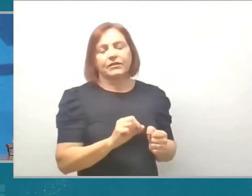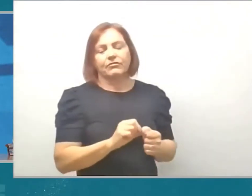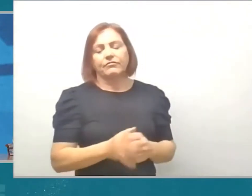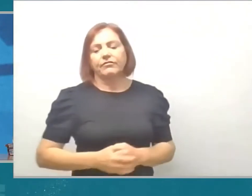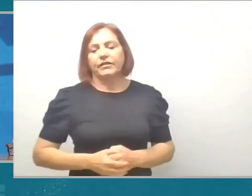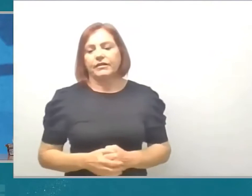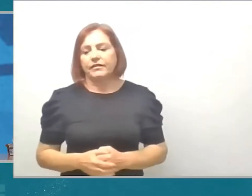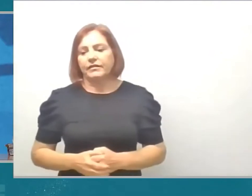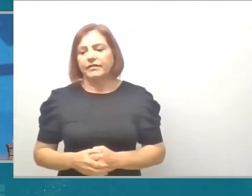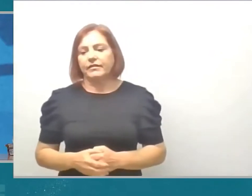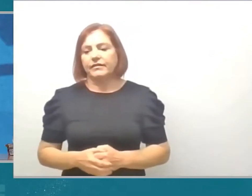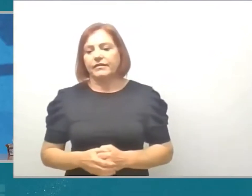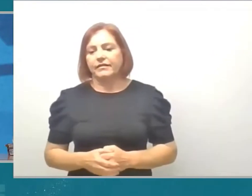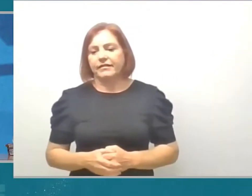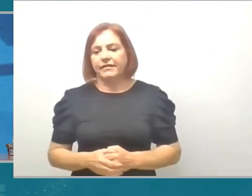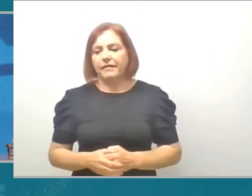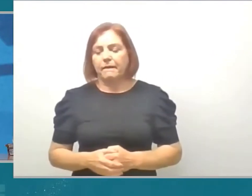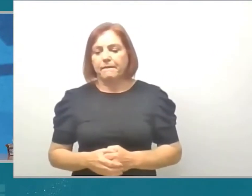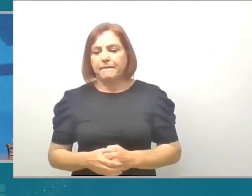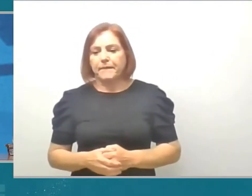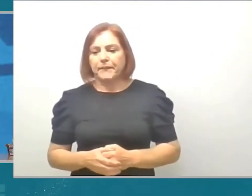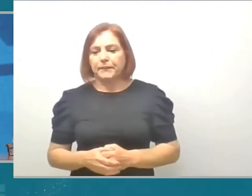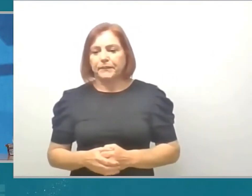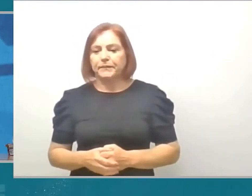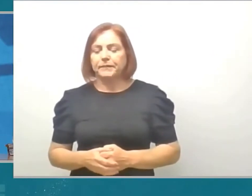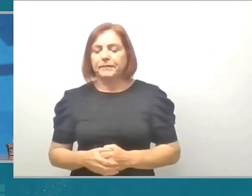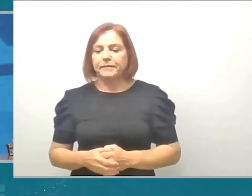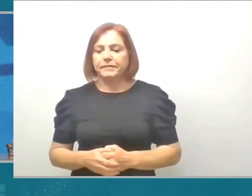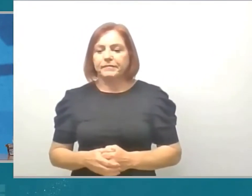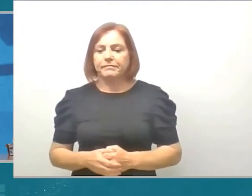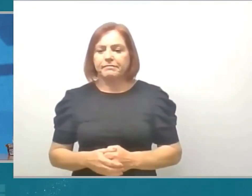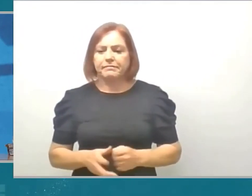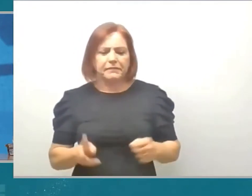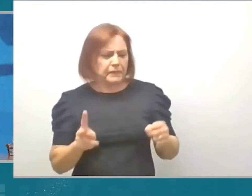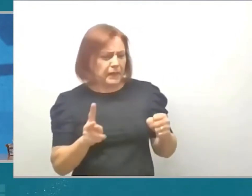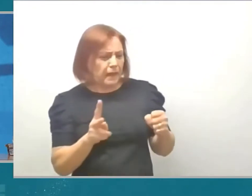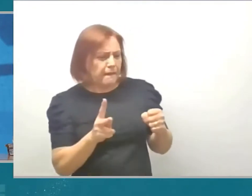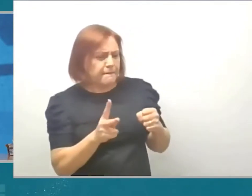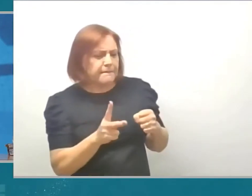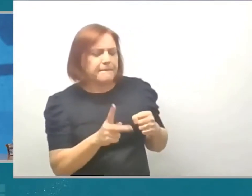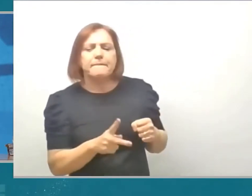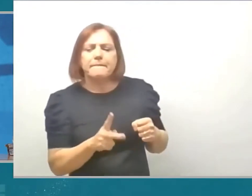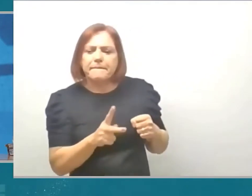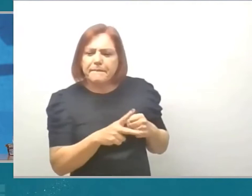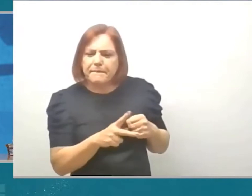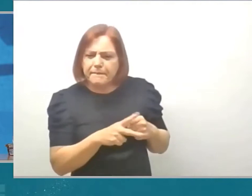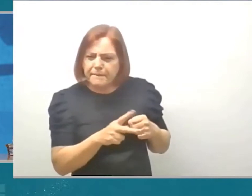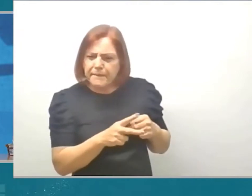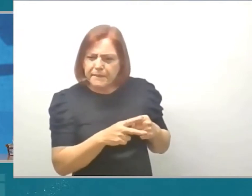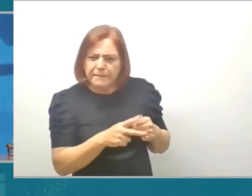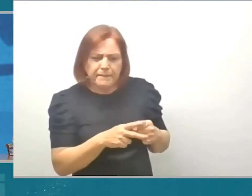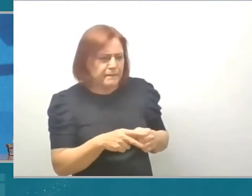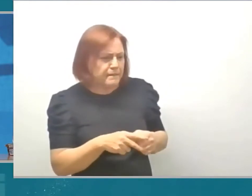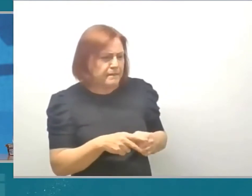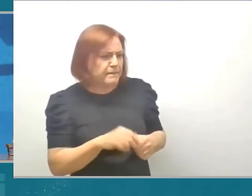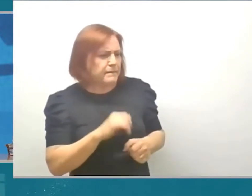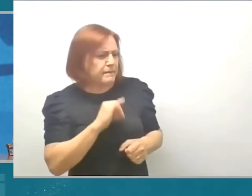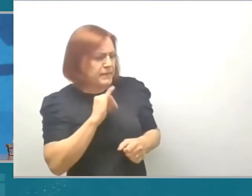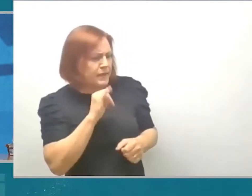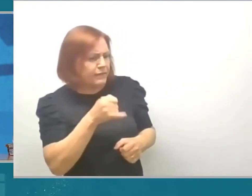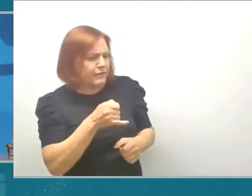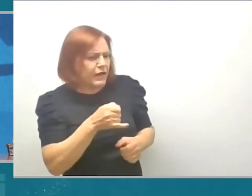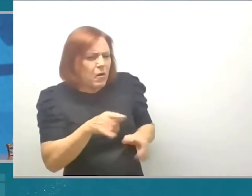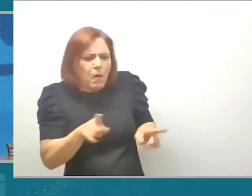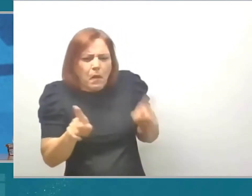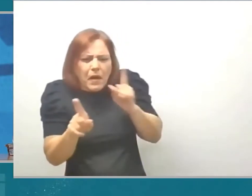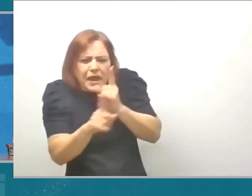achamos o Messias, que quer dizer Cristo. E o levou a Jesus. Olhando Jesus para ele, disse, tu és